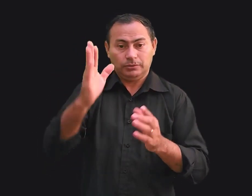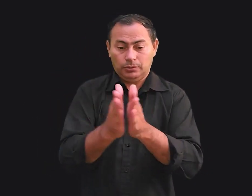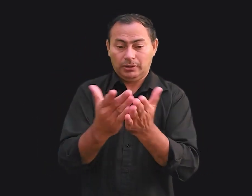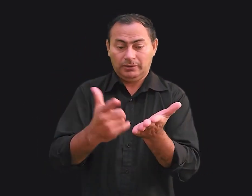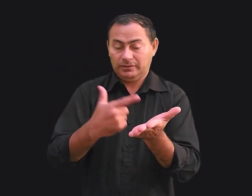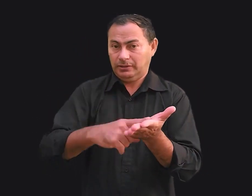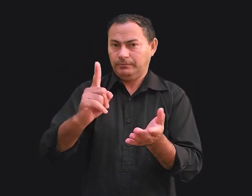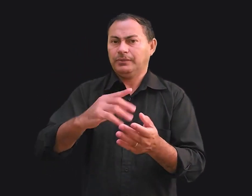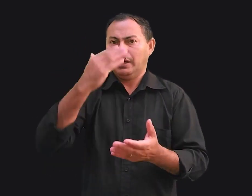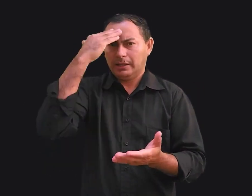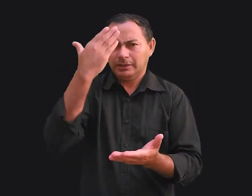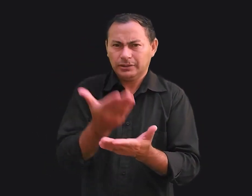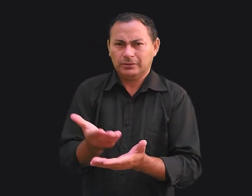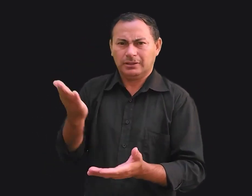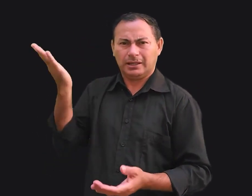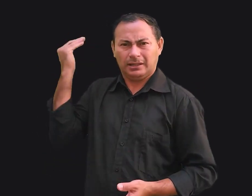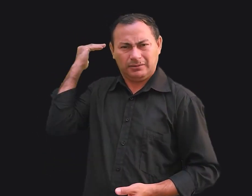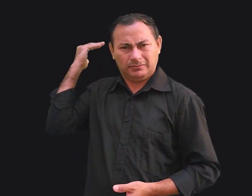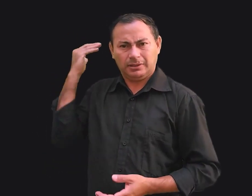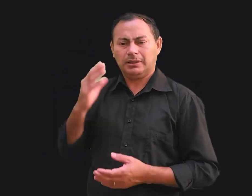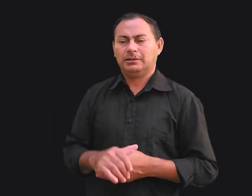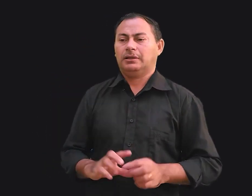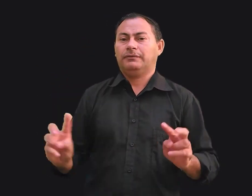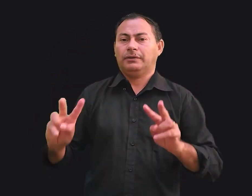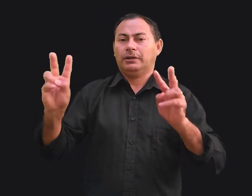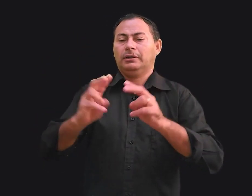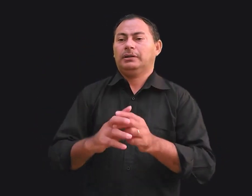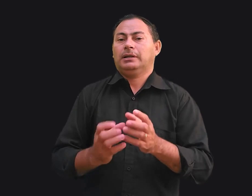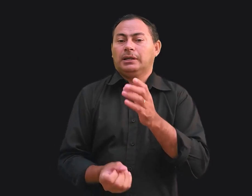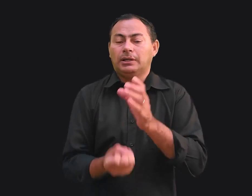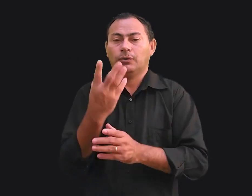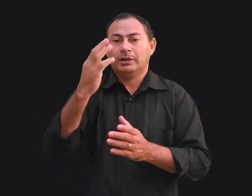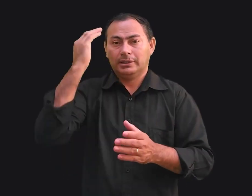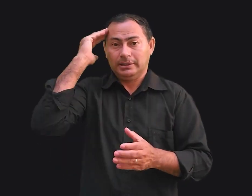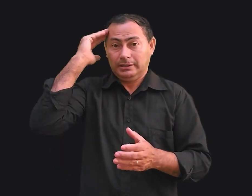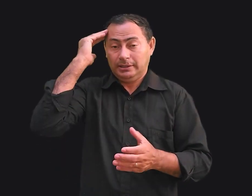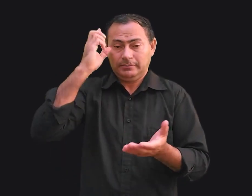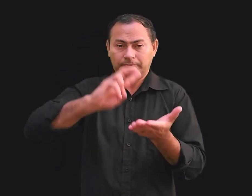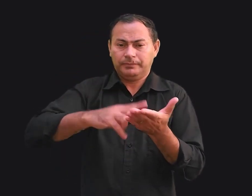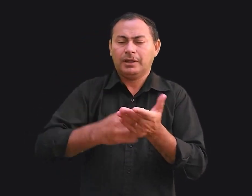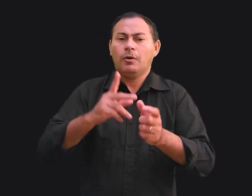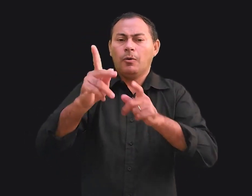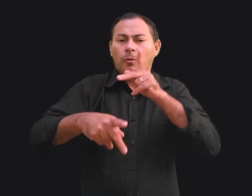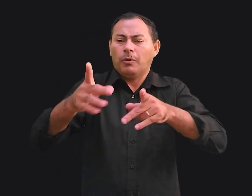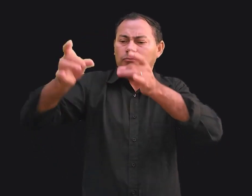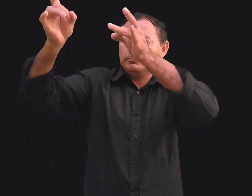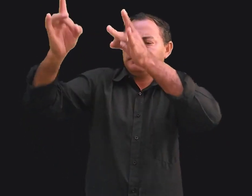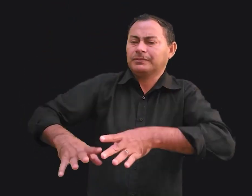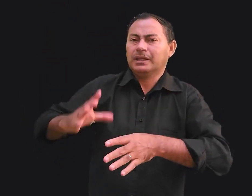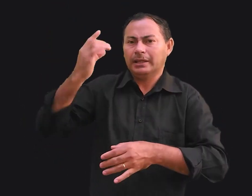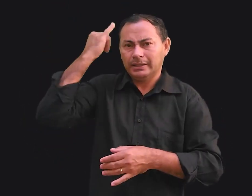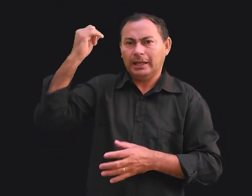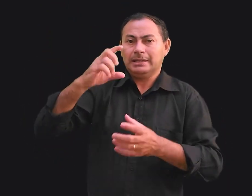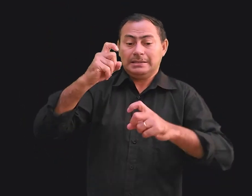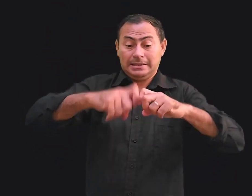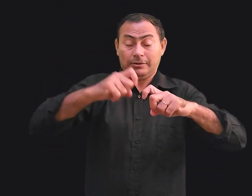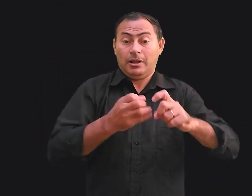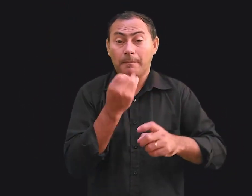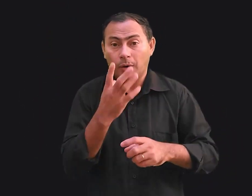do livro. Creio que na época vitoriana, criou-se essa interpretação porque o povo desprezava a ideia de que sexo é bom. Por